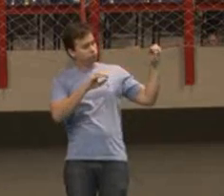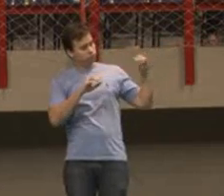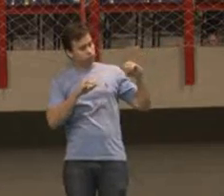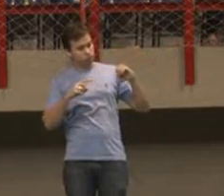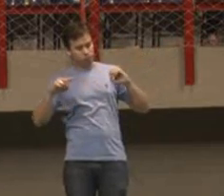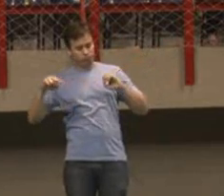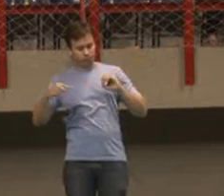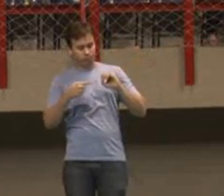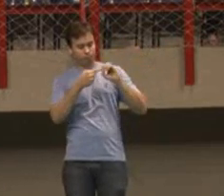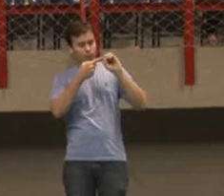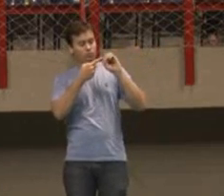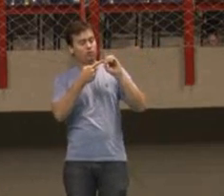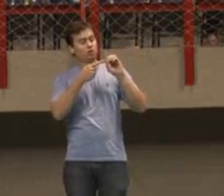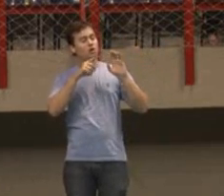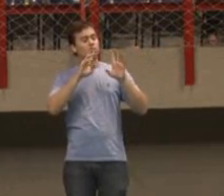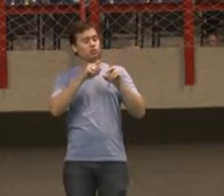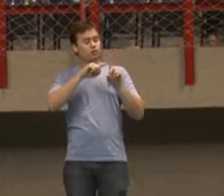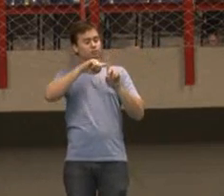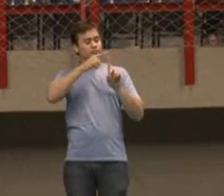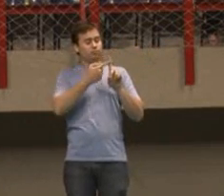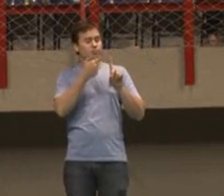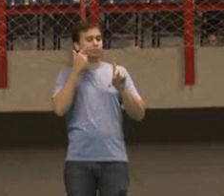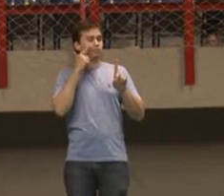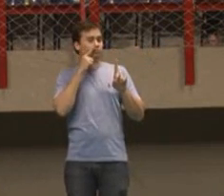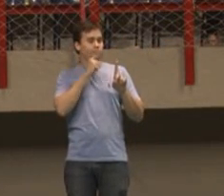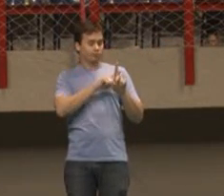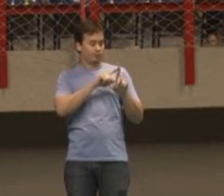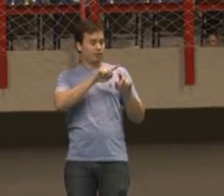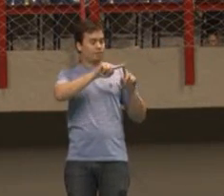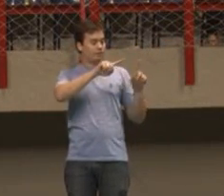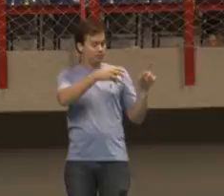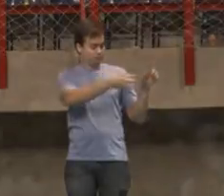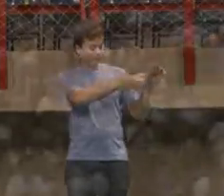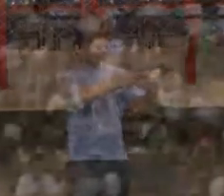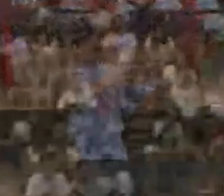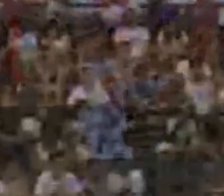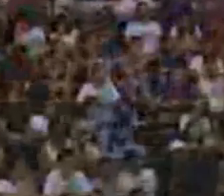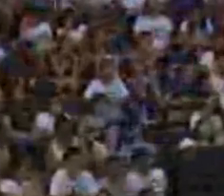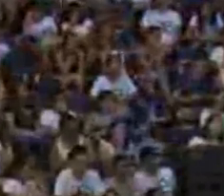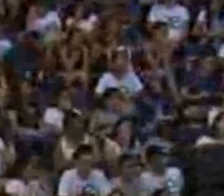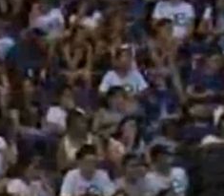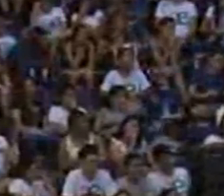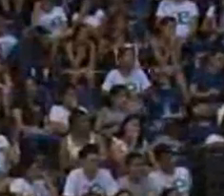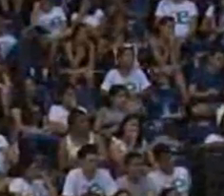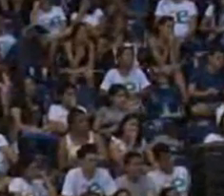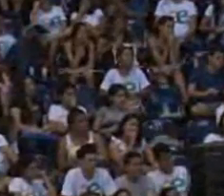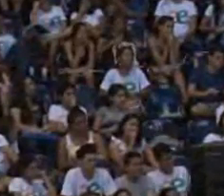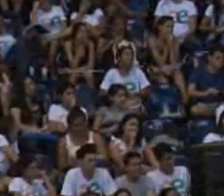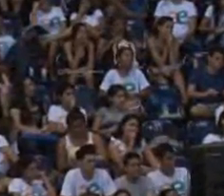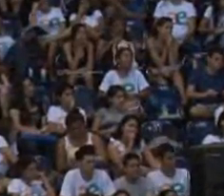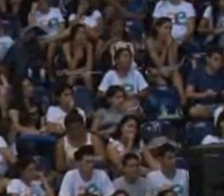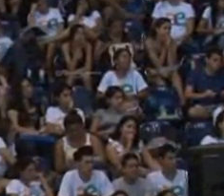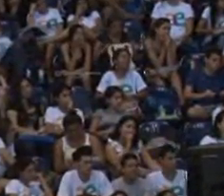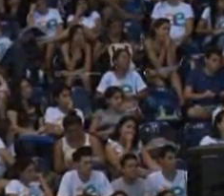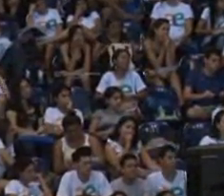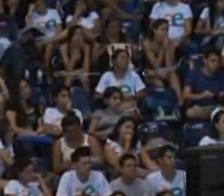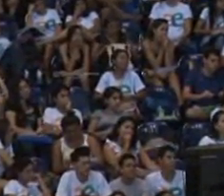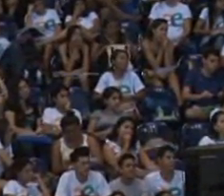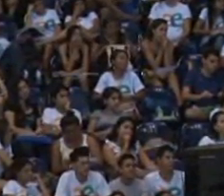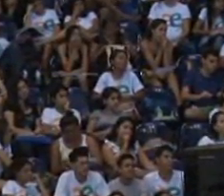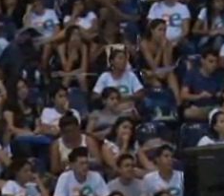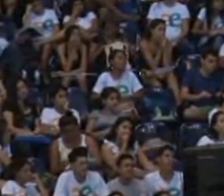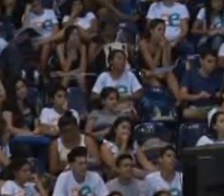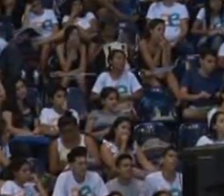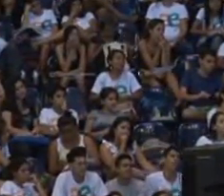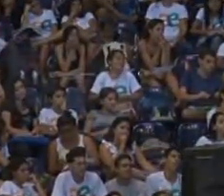impedir que o embrião prenda-se aonde, pessoal? No útero. Prestem bem atenção que isso aqui é importante. Alguém me perguntou